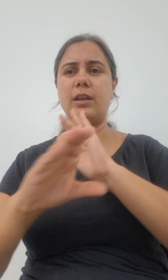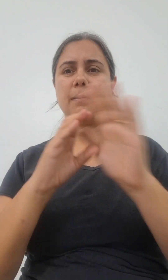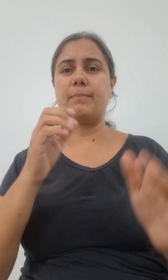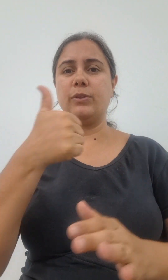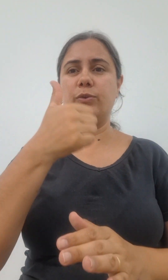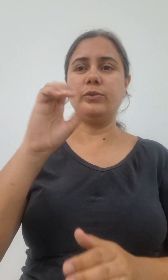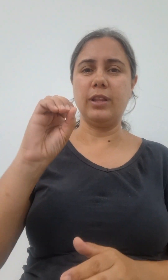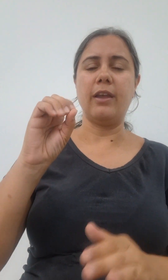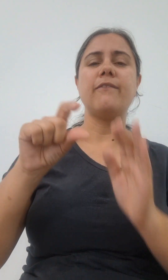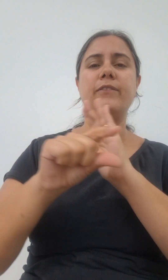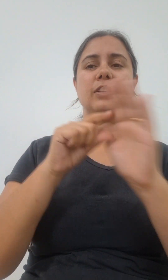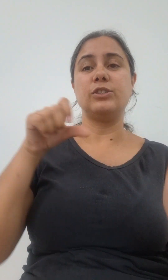salvação.